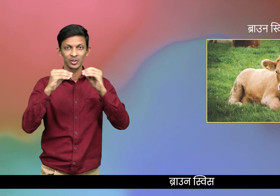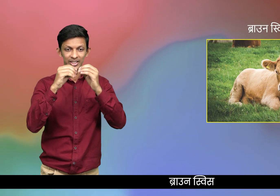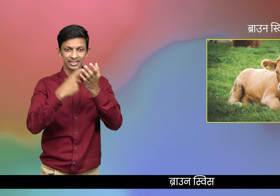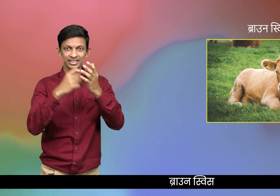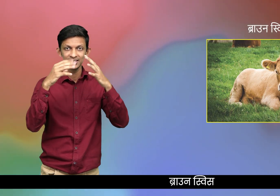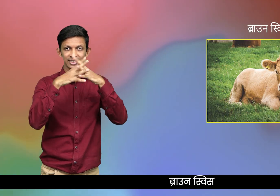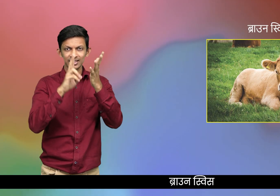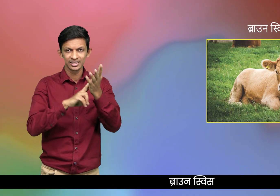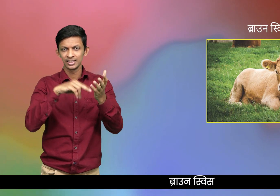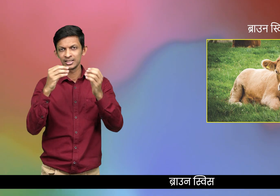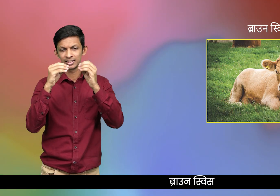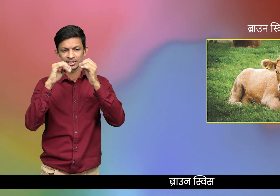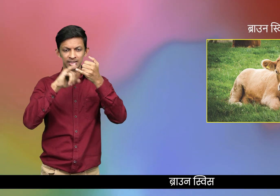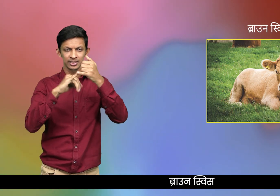ब्राउन स्विस